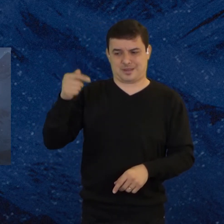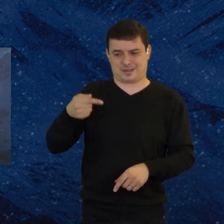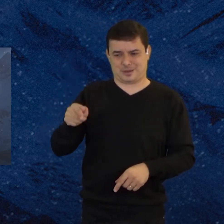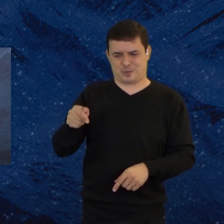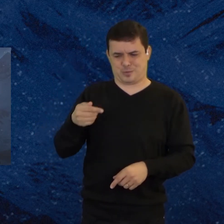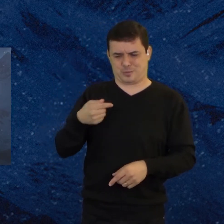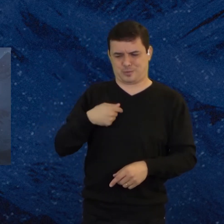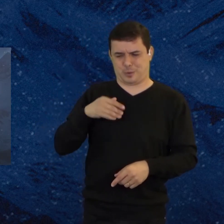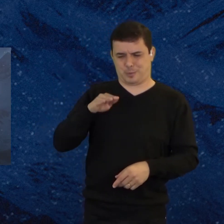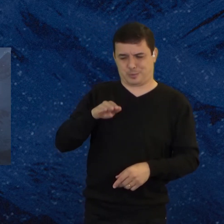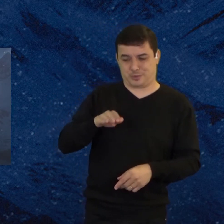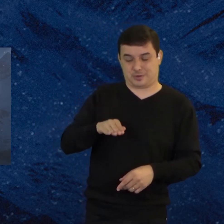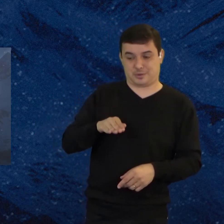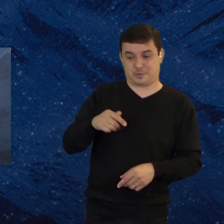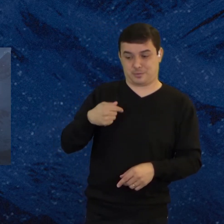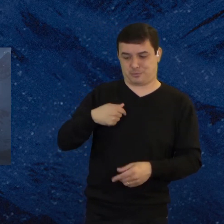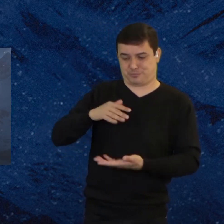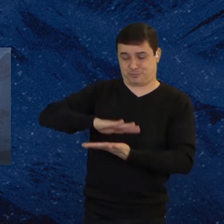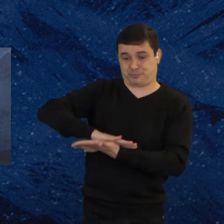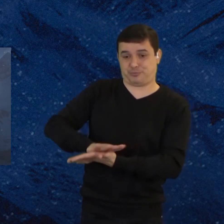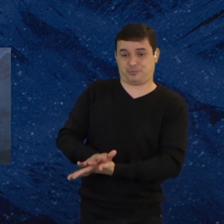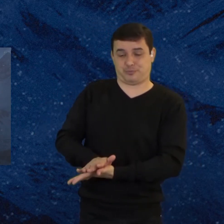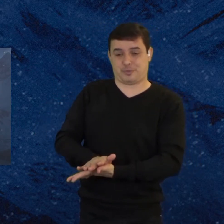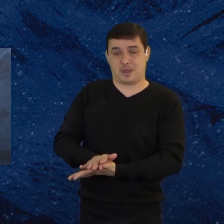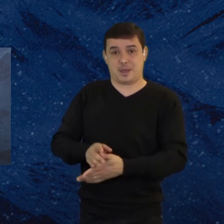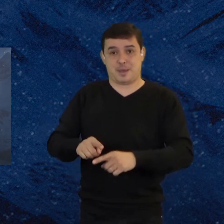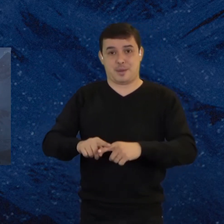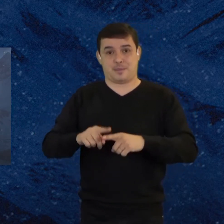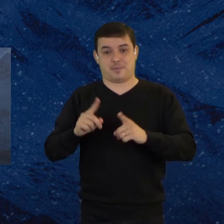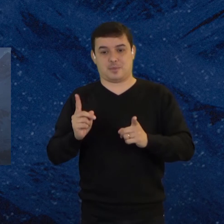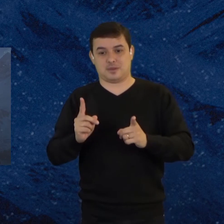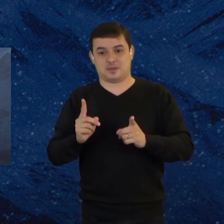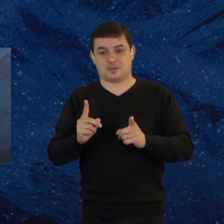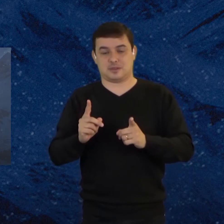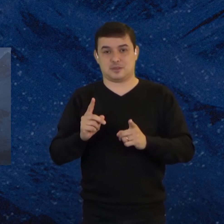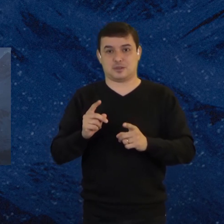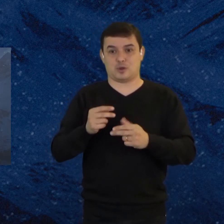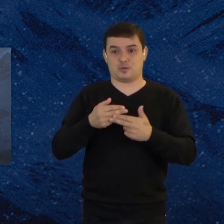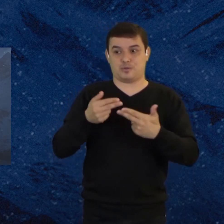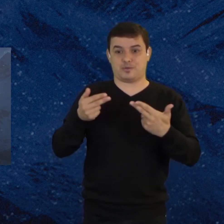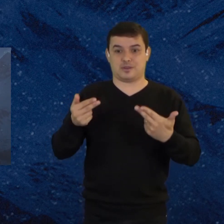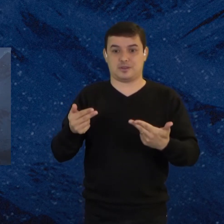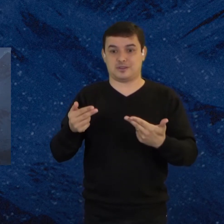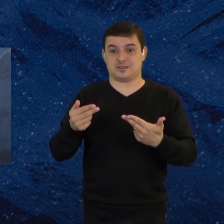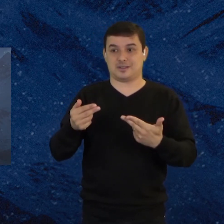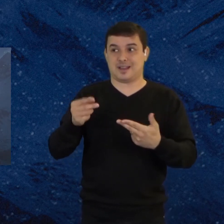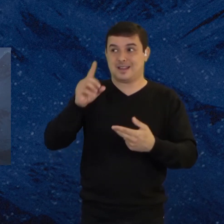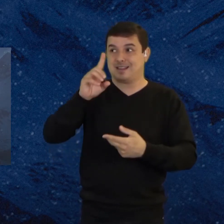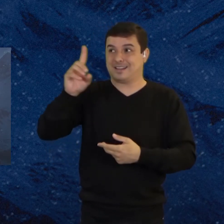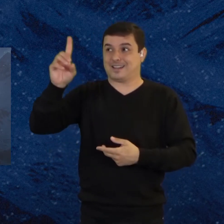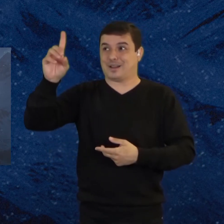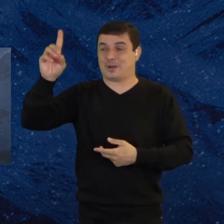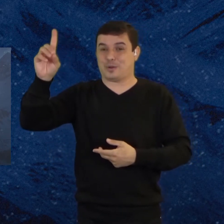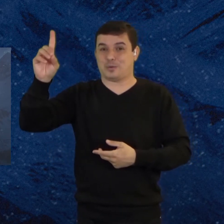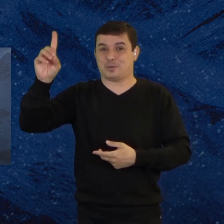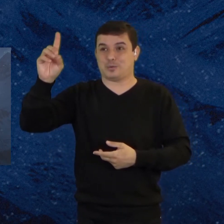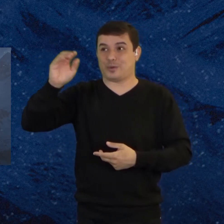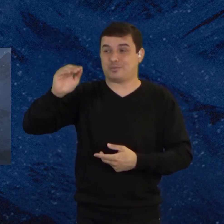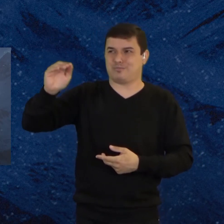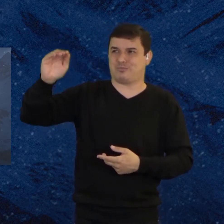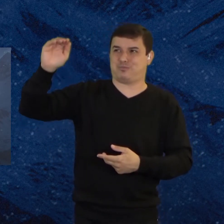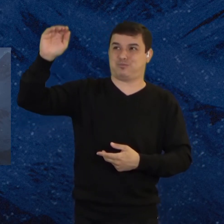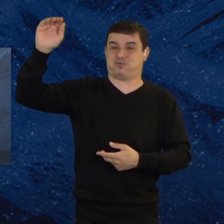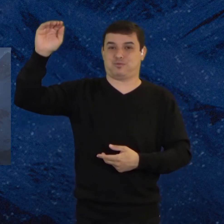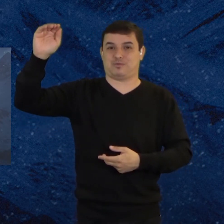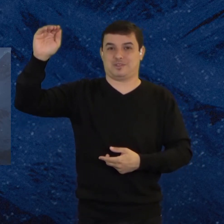me destruir. Mas aqui nós vemos uma coisa diferente. Nós vemos um grande propondo